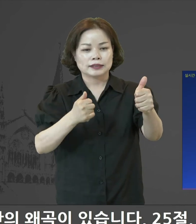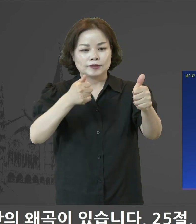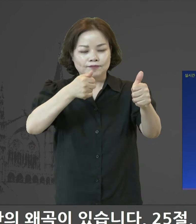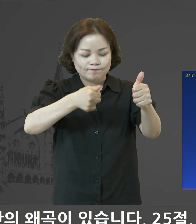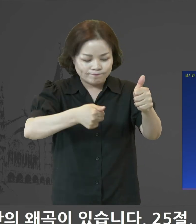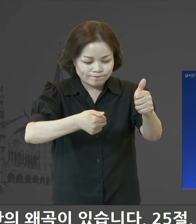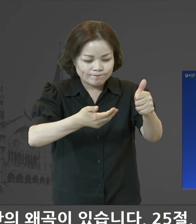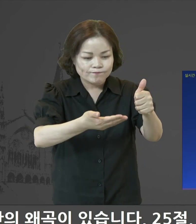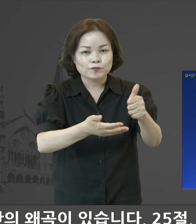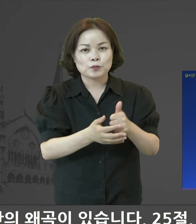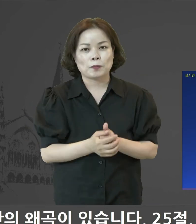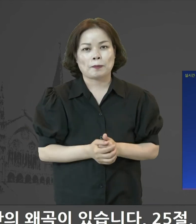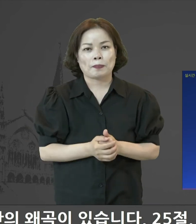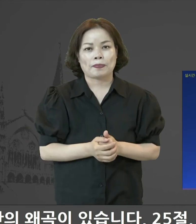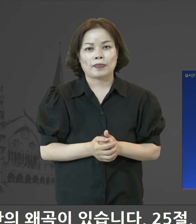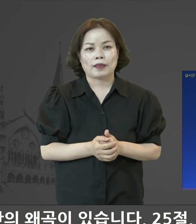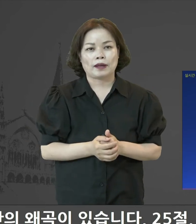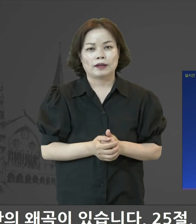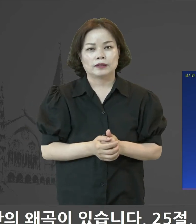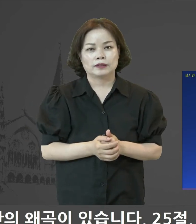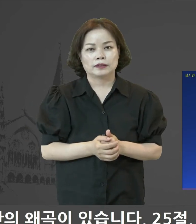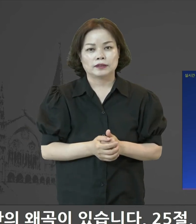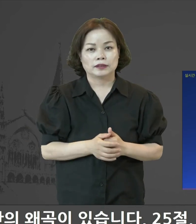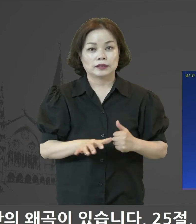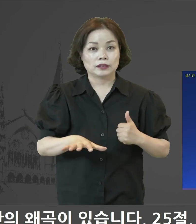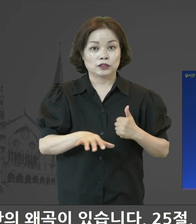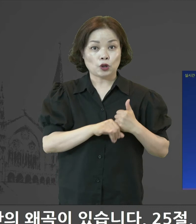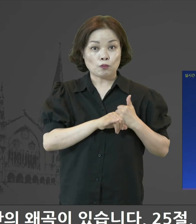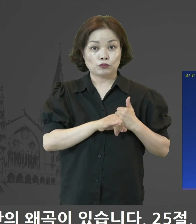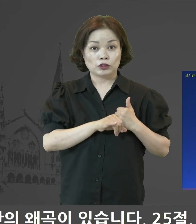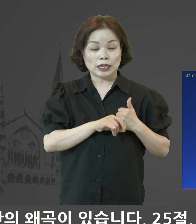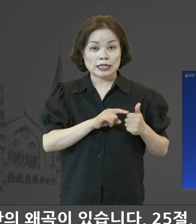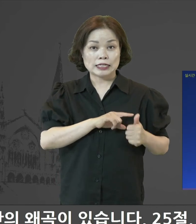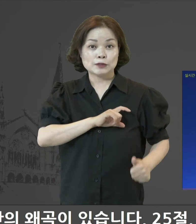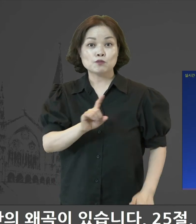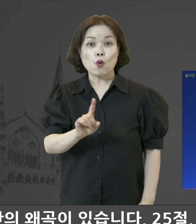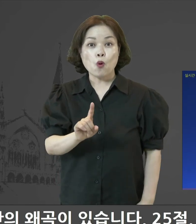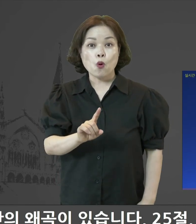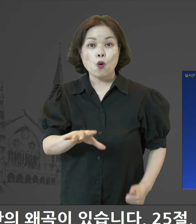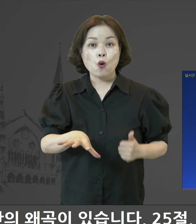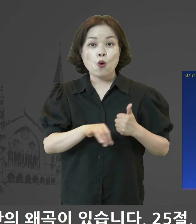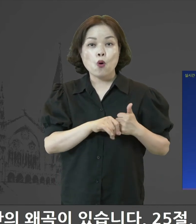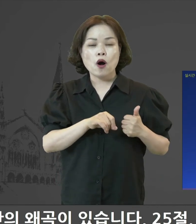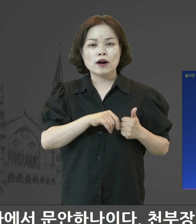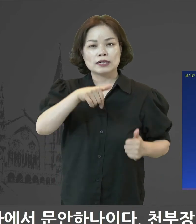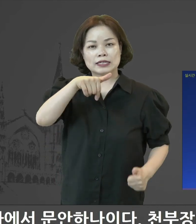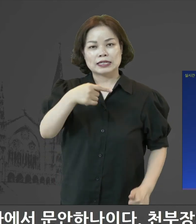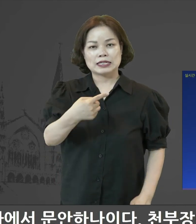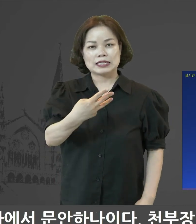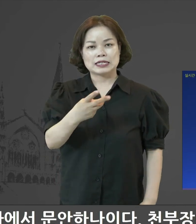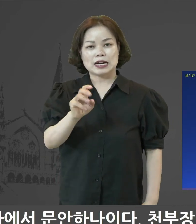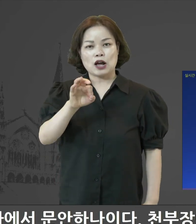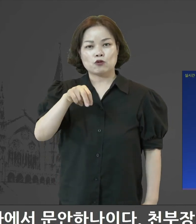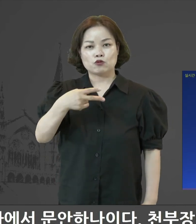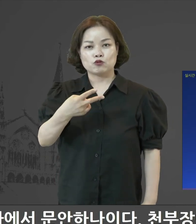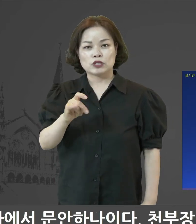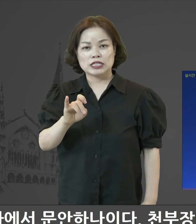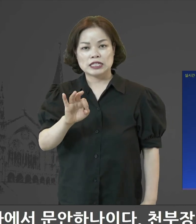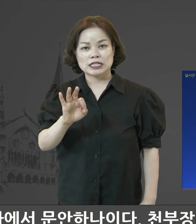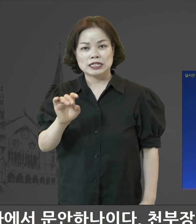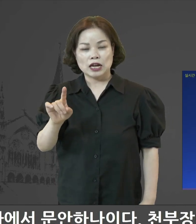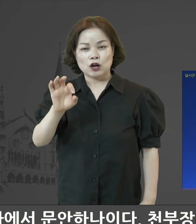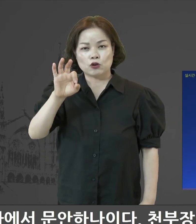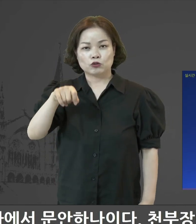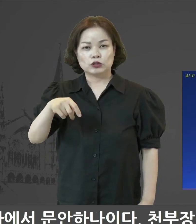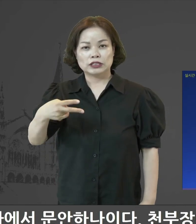문안하나이다. 천부장 이름이 나오네요. 이름이 뭐라고 나옵니까? 글라우디오 루시아. 이전까지